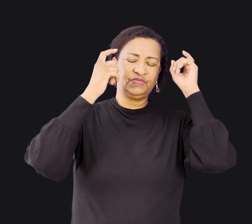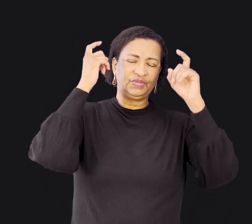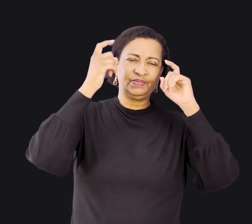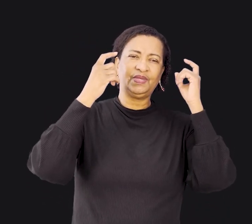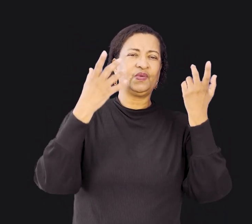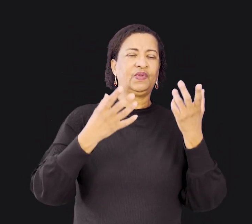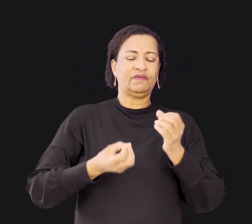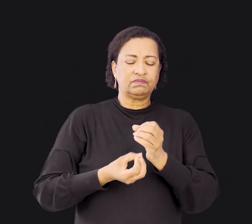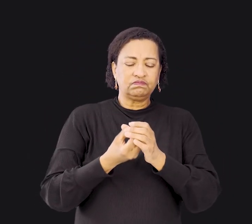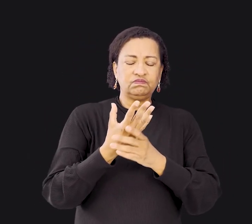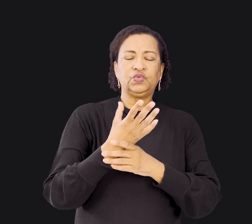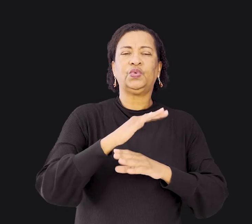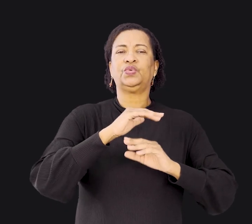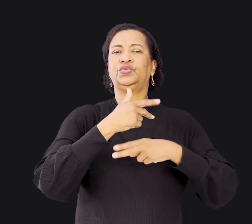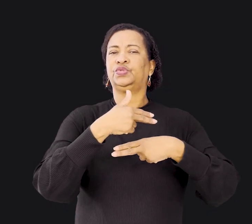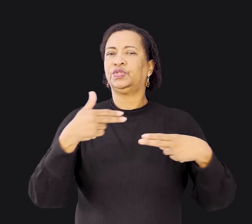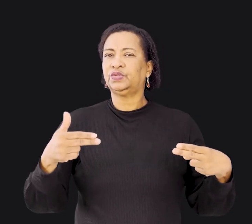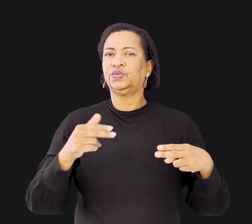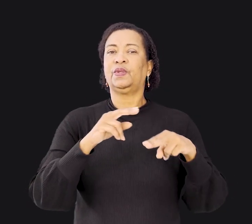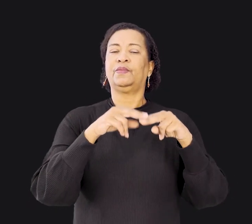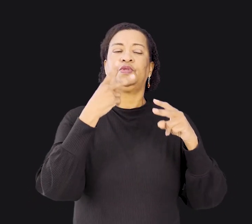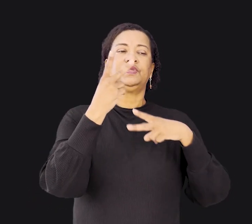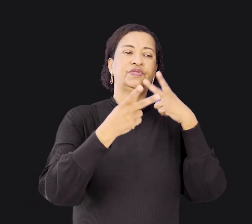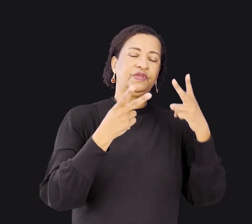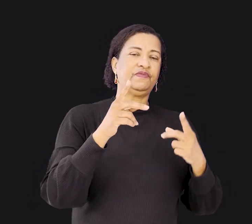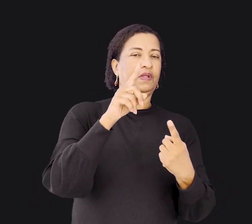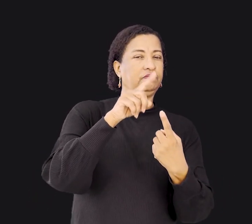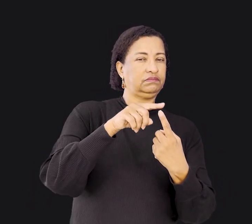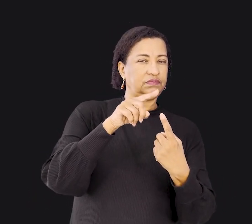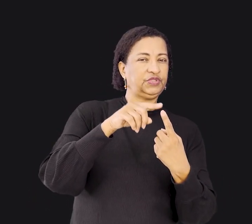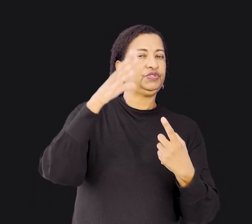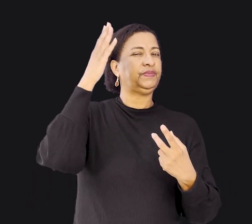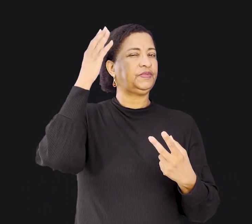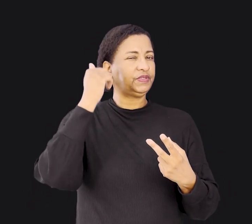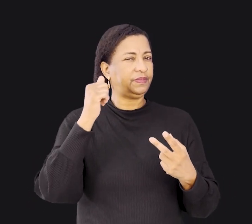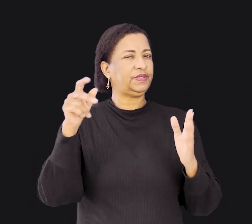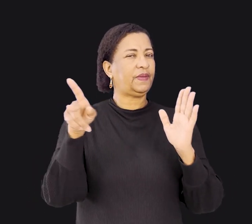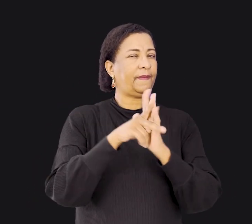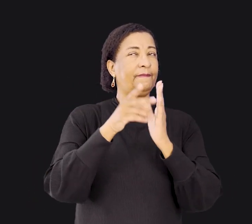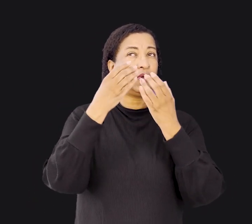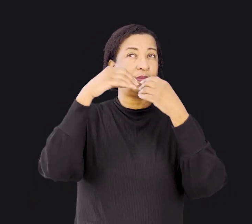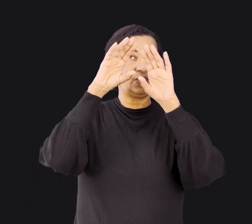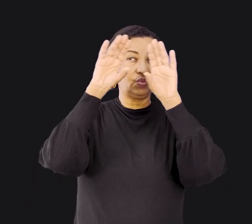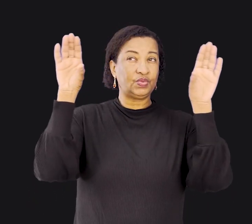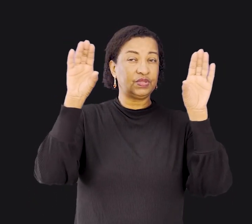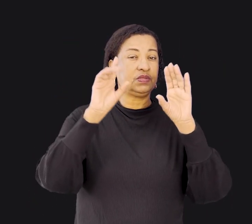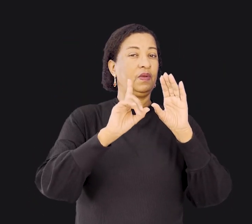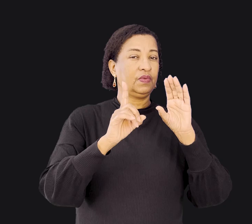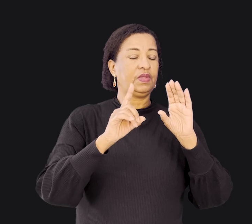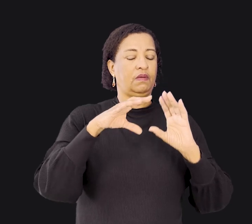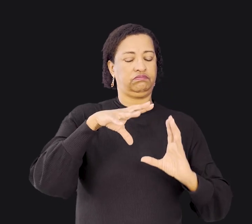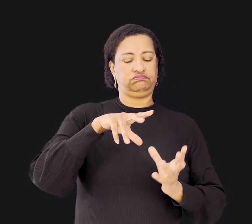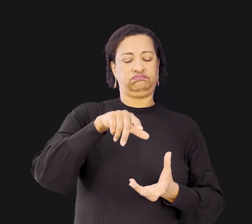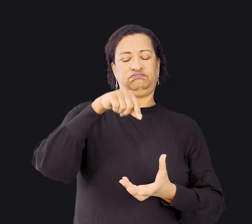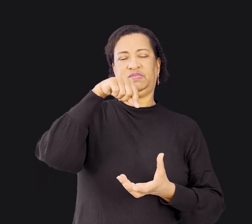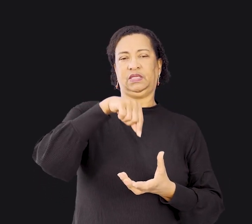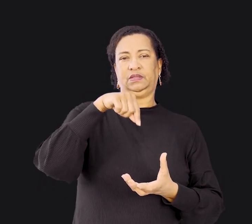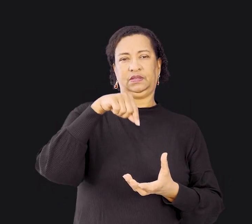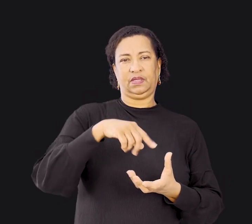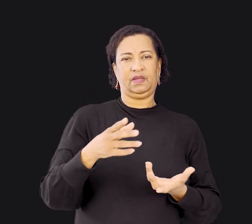das coisas, e por isso ele diz, esse tipo de sabedoria não vem dos céus, mas é terrena, não é